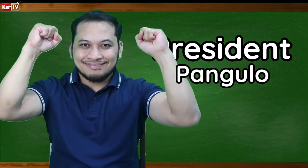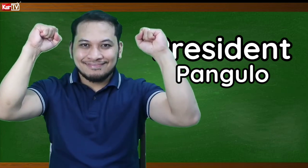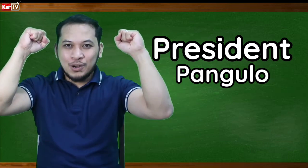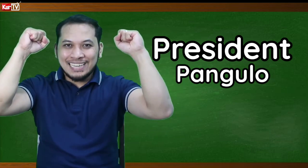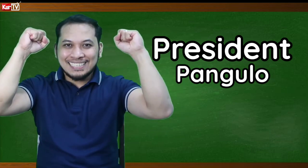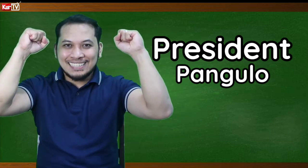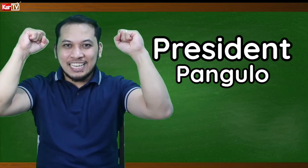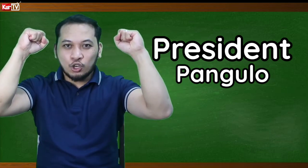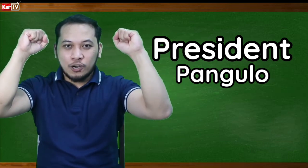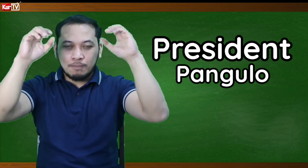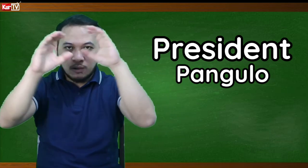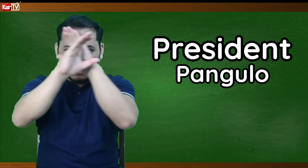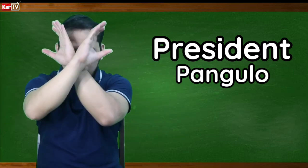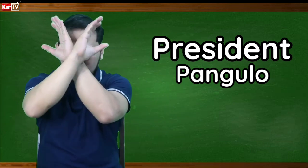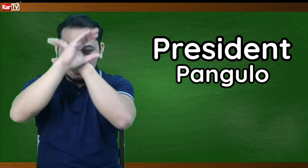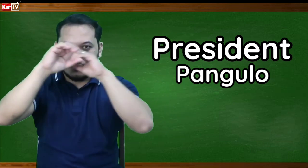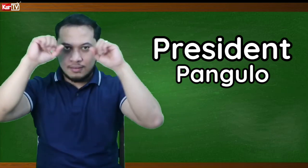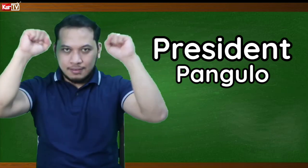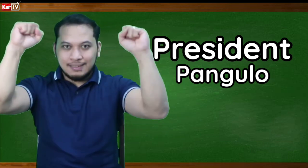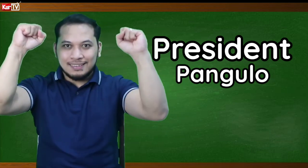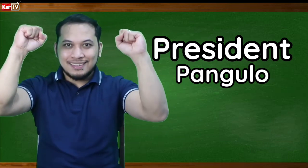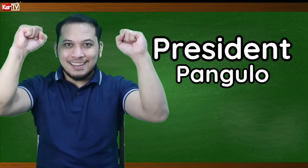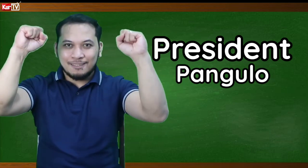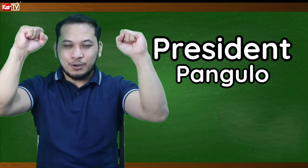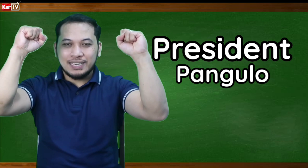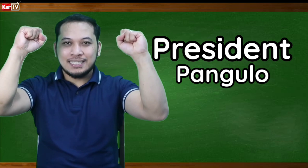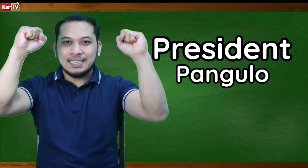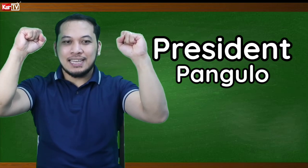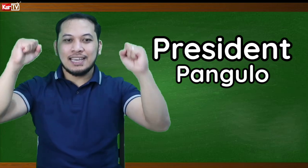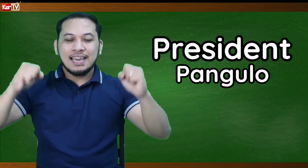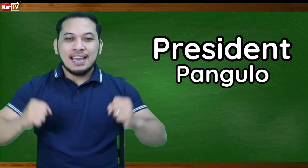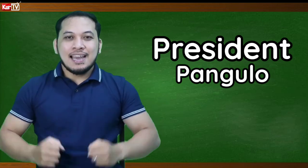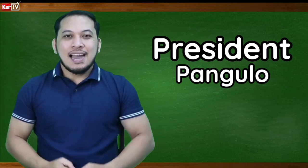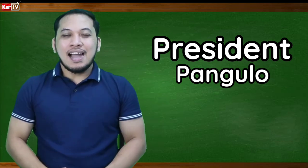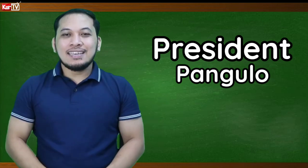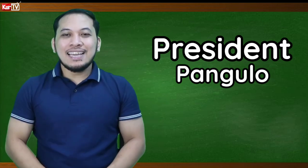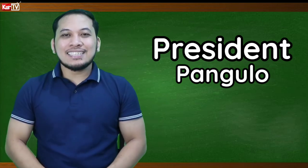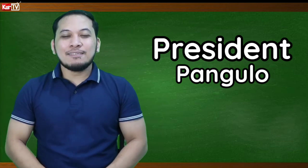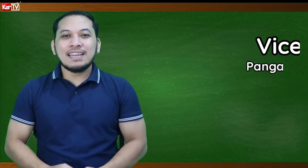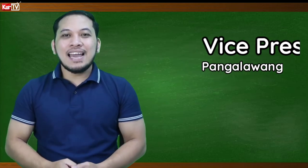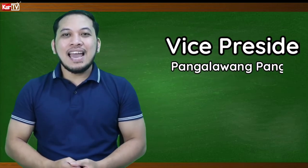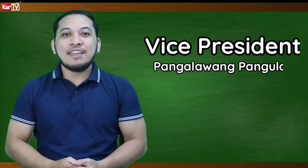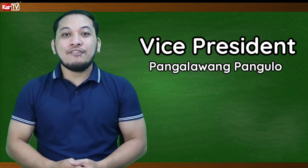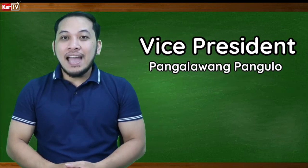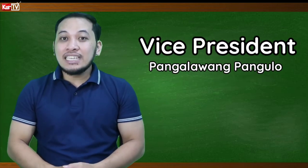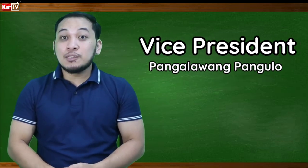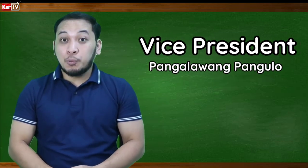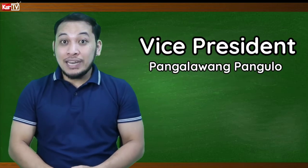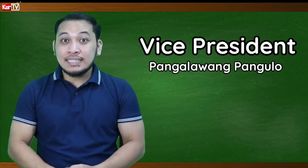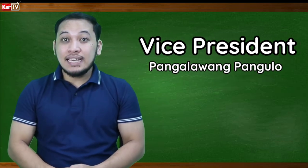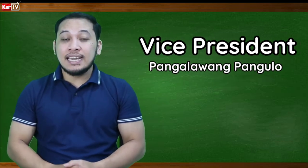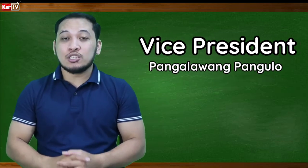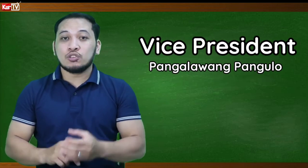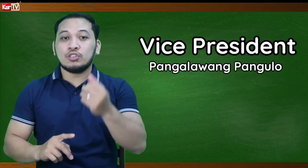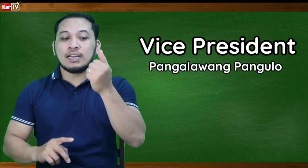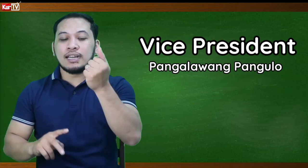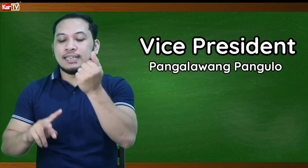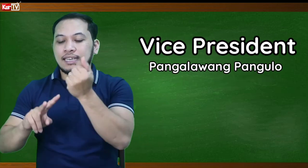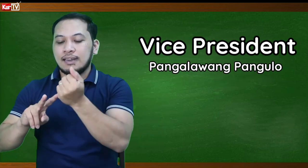President or Pangulo. Ayan, President. Ang next naman ay Vice President. So, nakaganyan lang